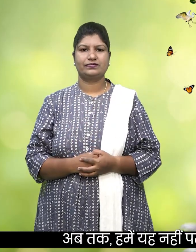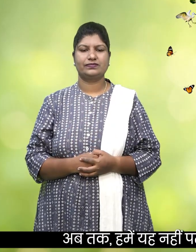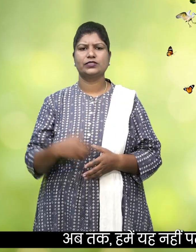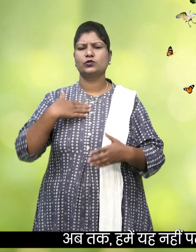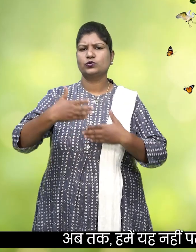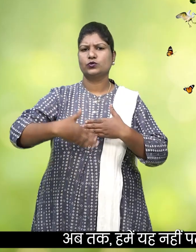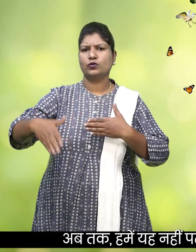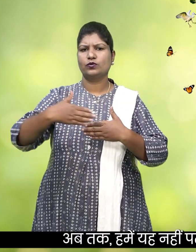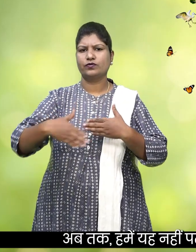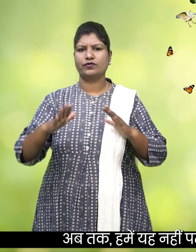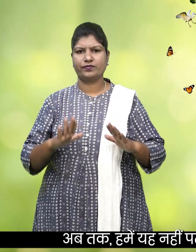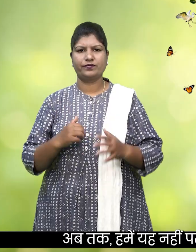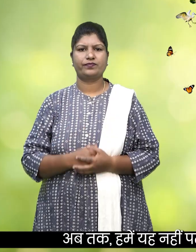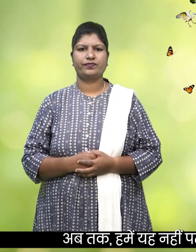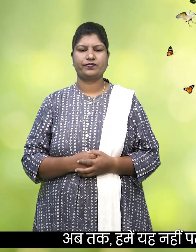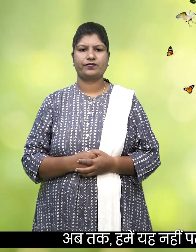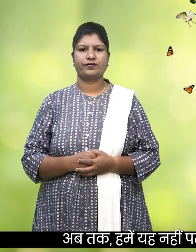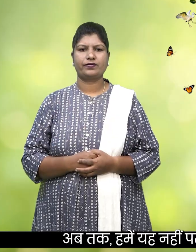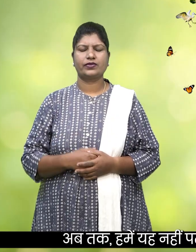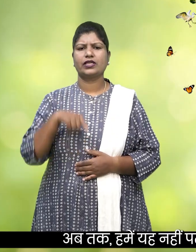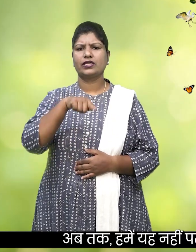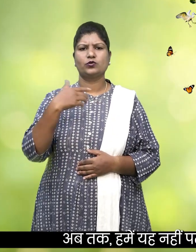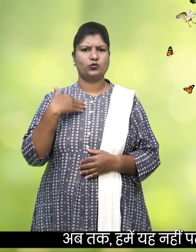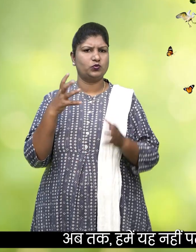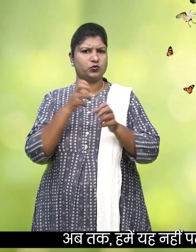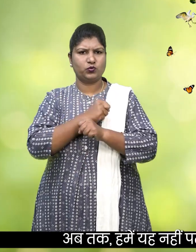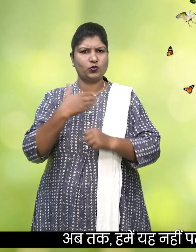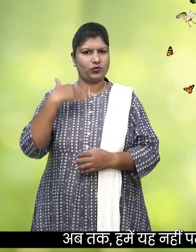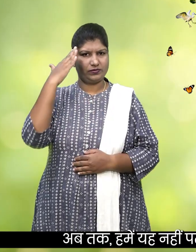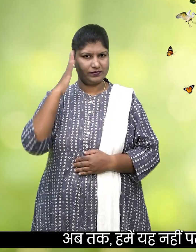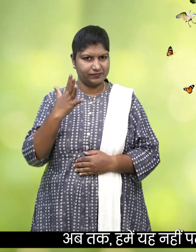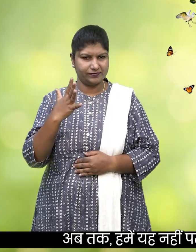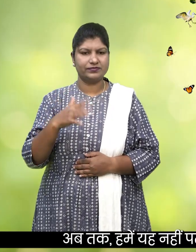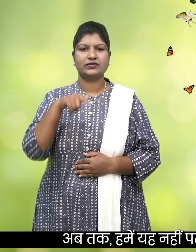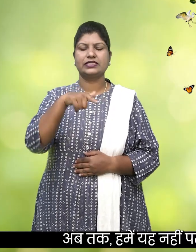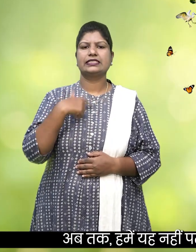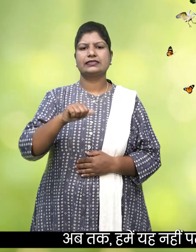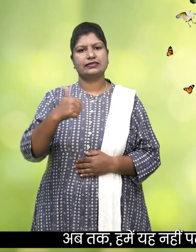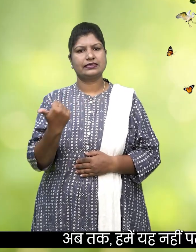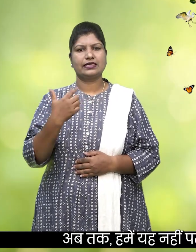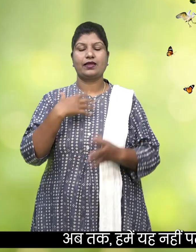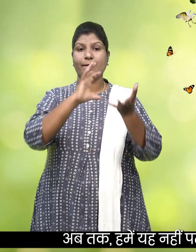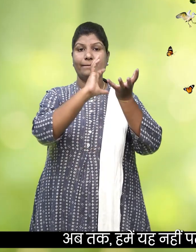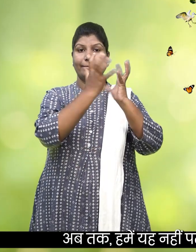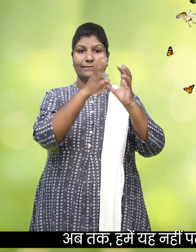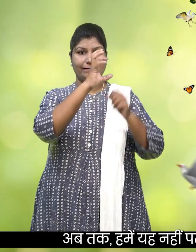अब तक हमें यह नहीं पता है कि कोई अन्य ग्रह इस पर जीवन रखता है